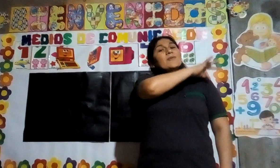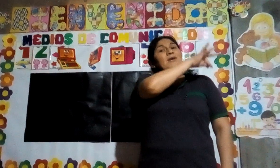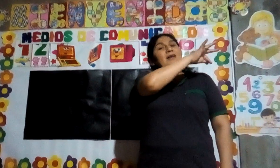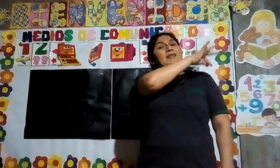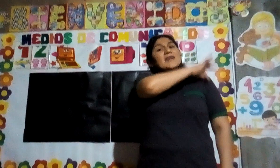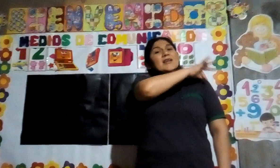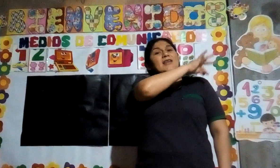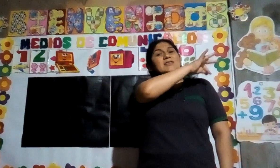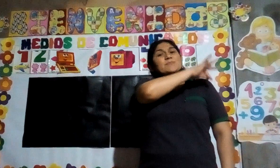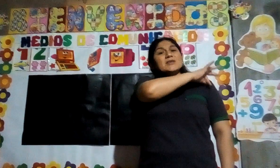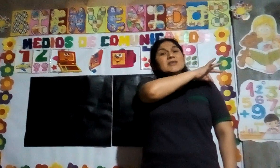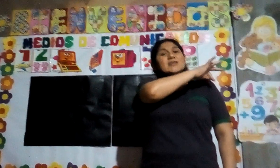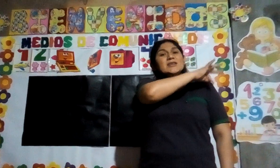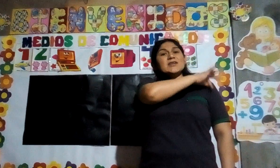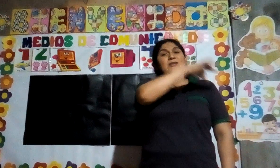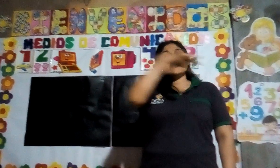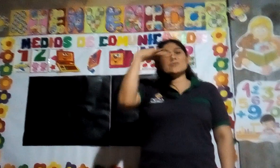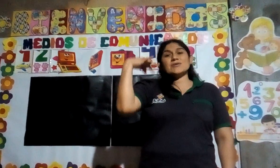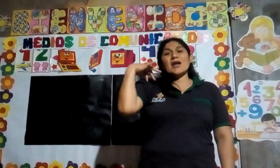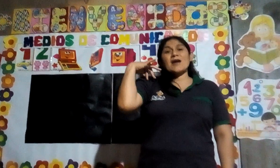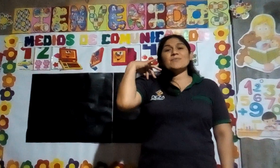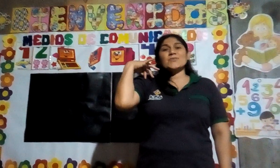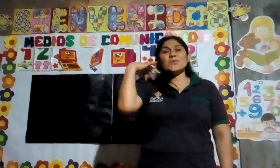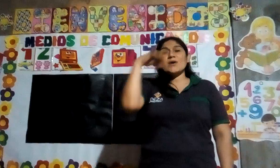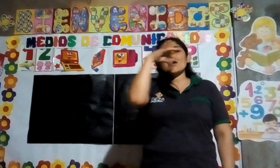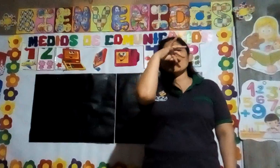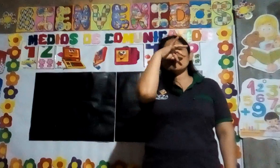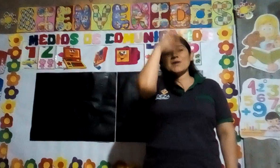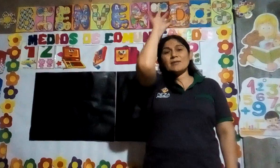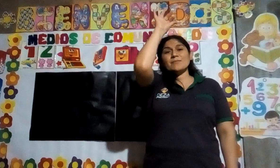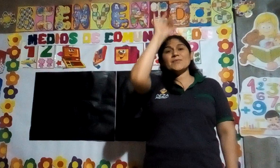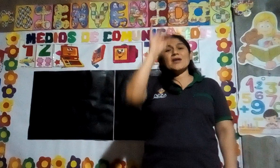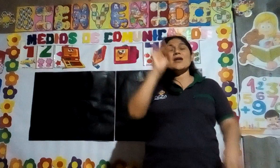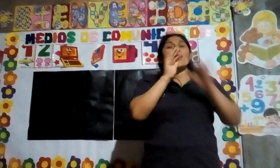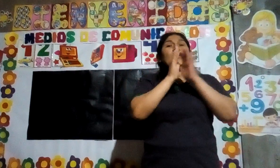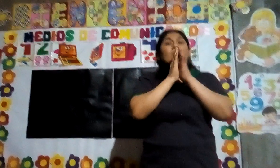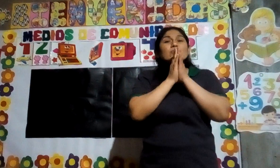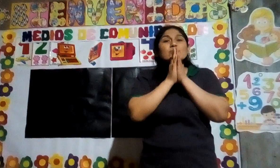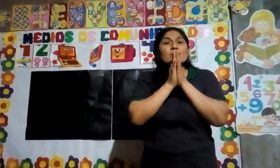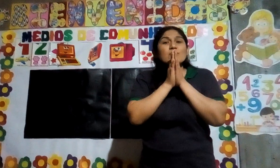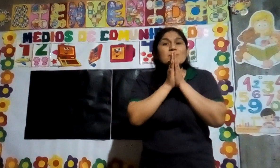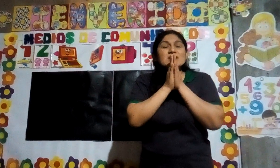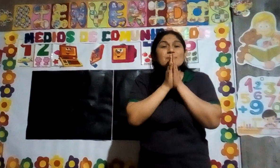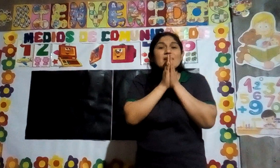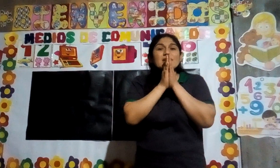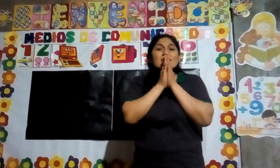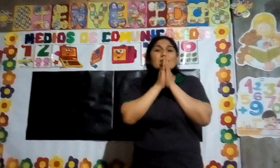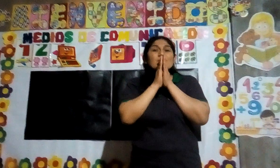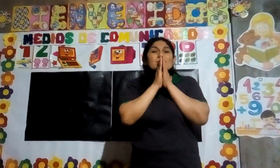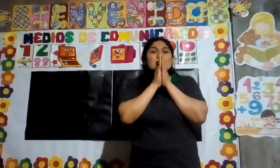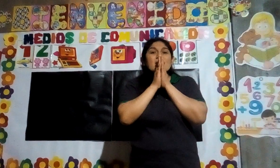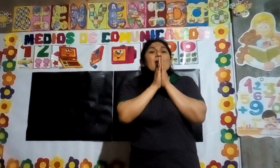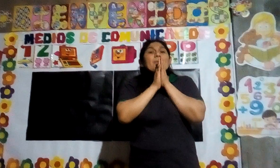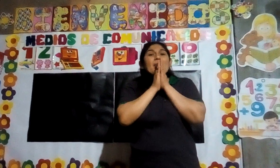nombre del Espíritu Santo. Amén. Junto mis manitos